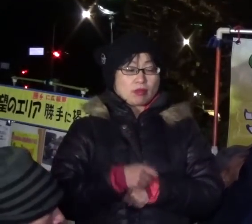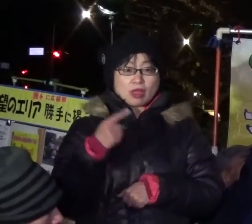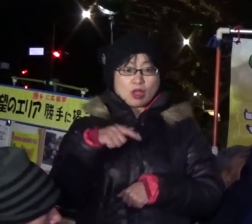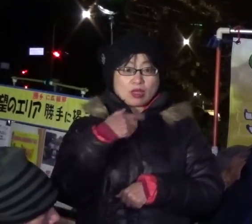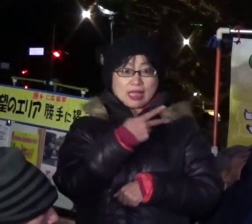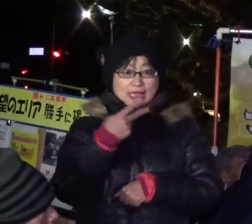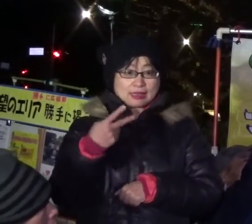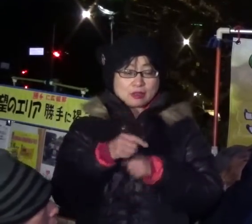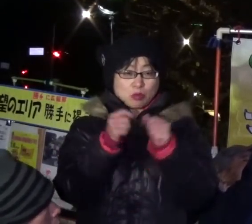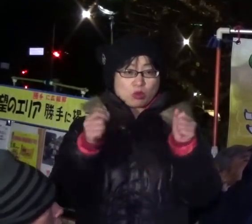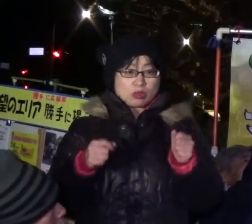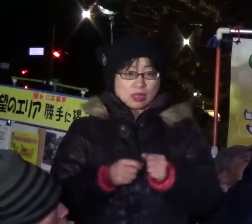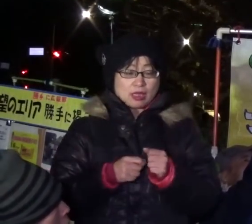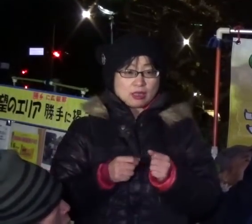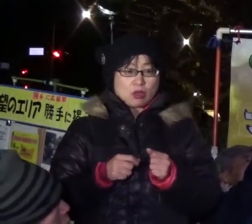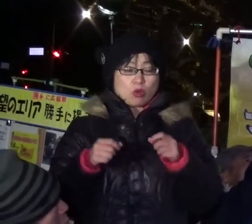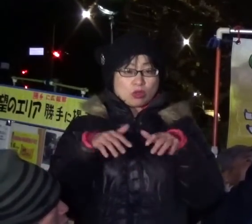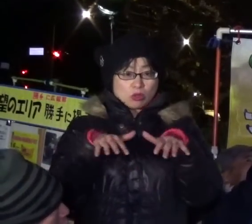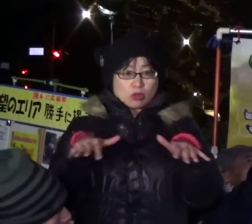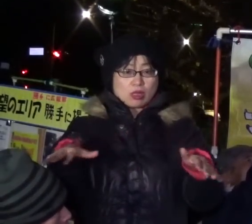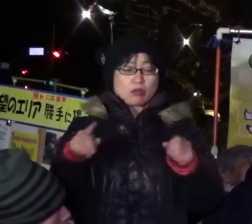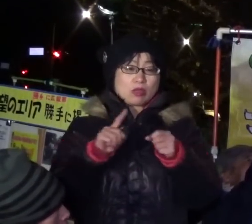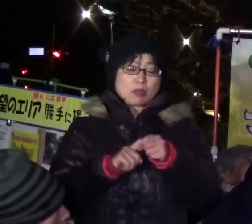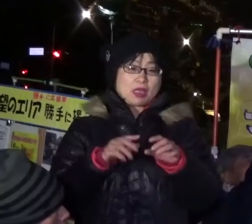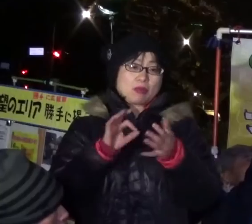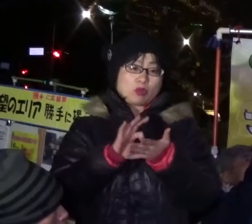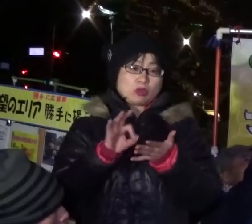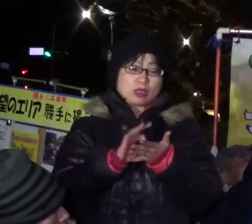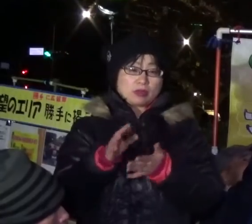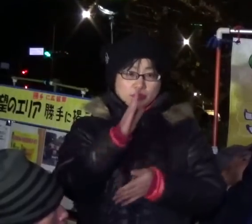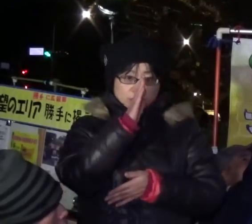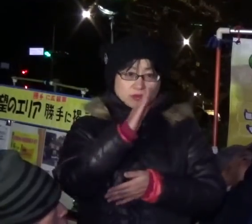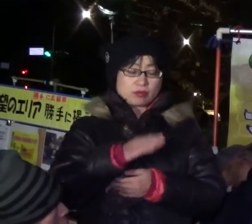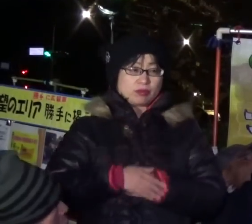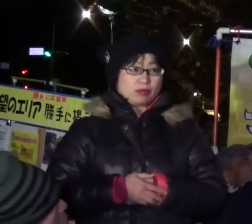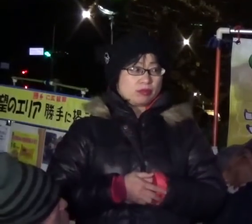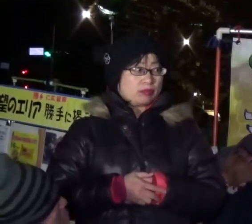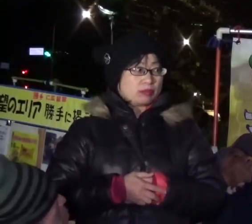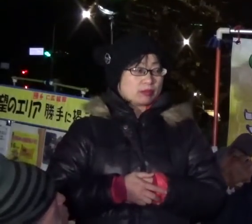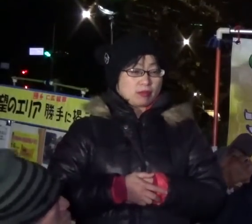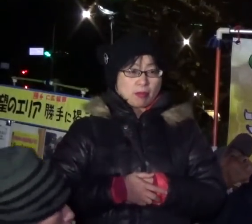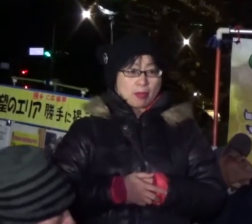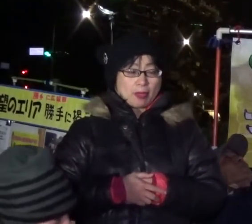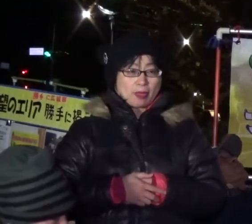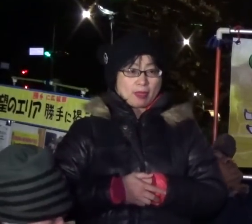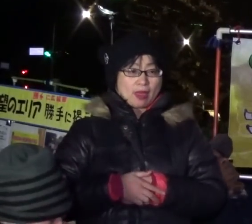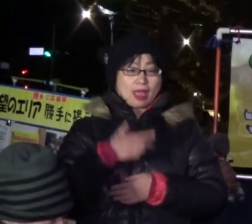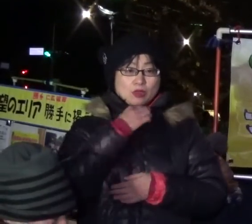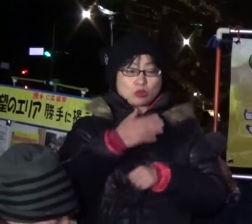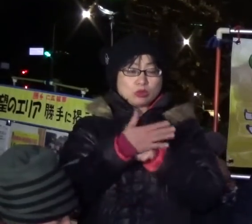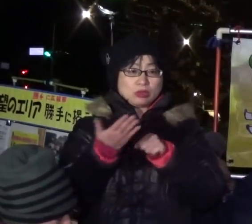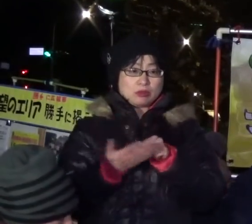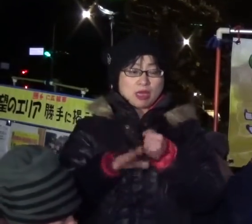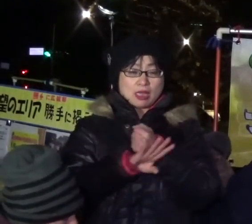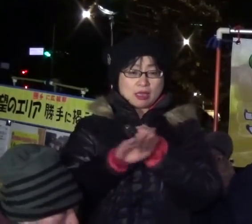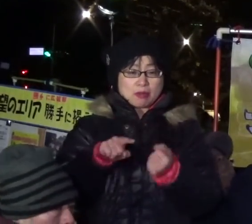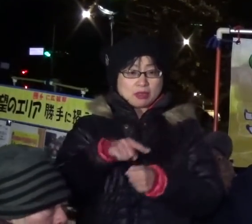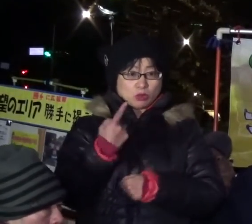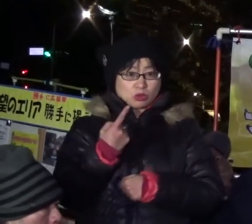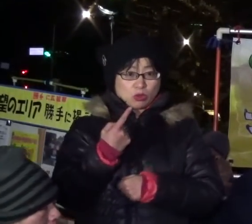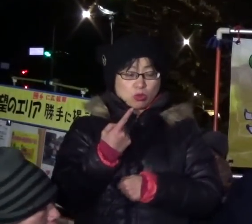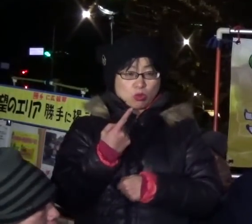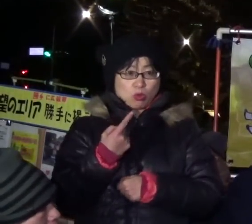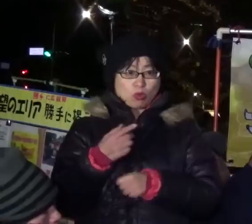るためにもこれを、使ってください。それからですね、この原原連の方ですが、福島原発の事故、この被